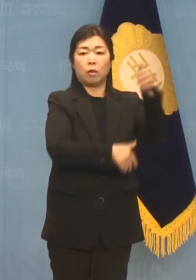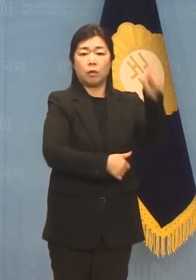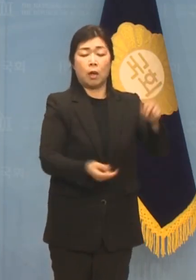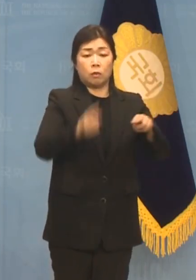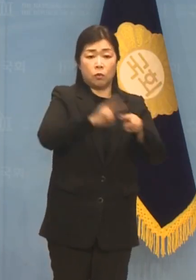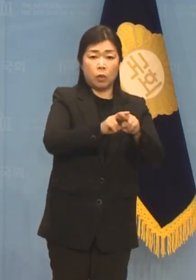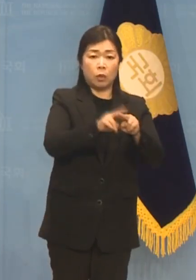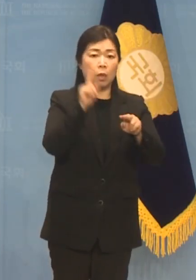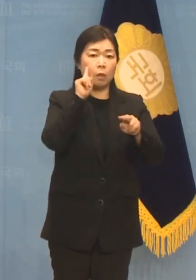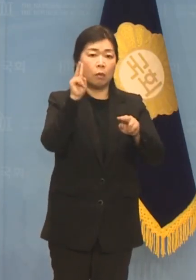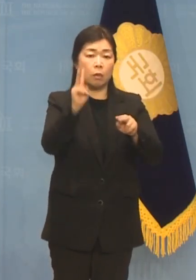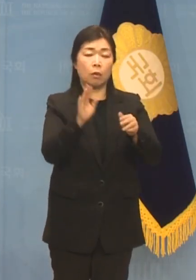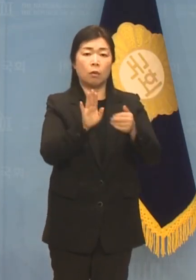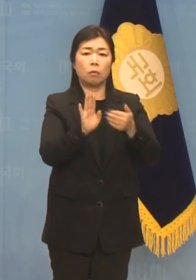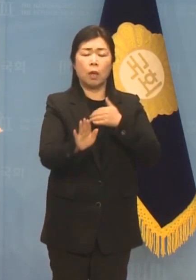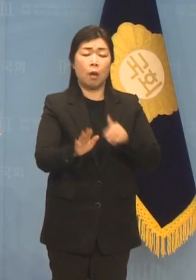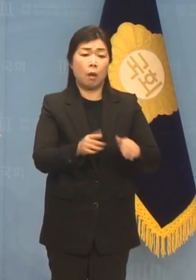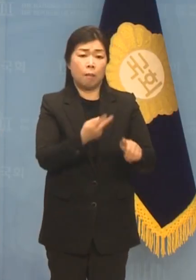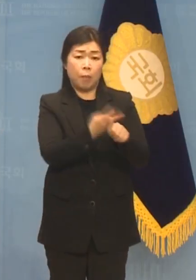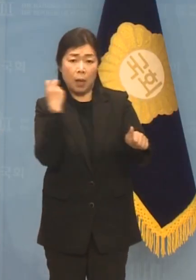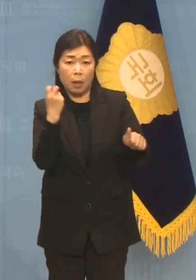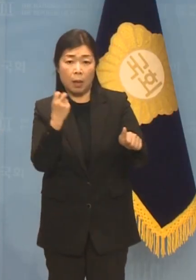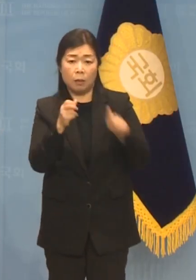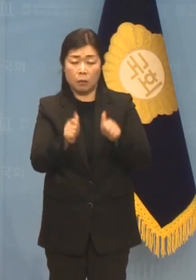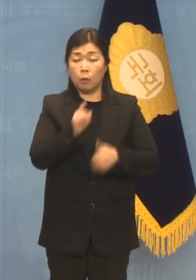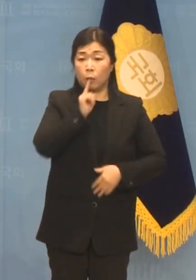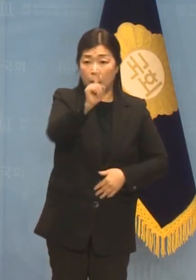탄핵 소추당한 이